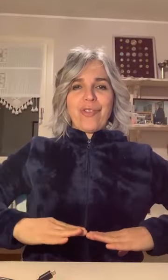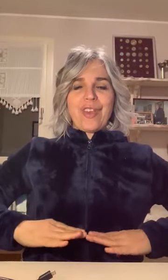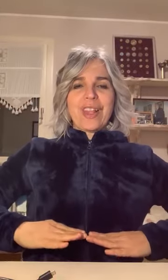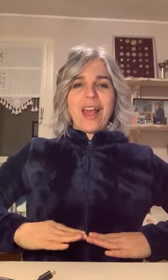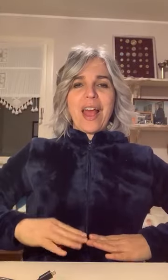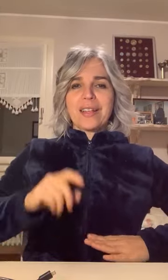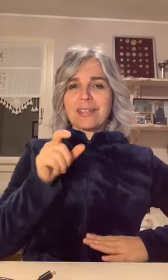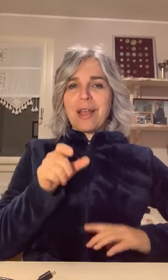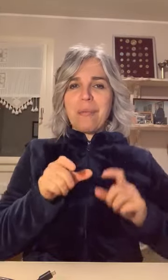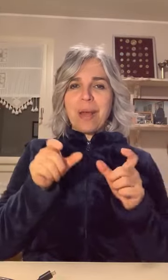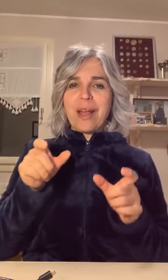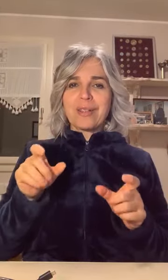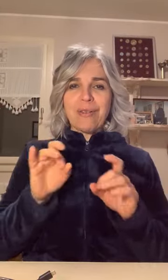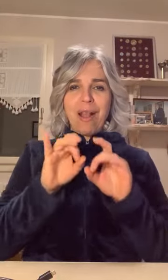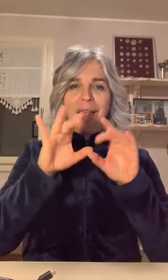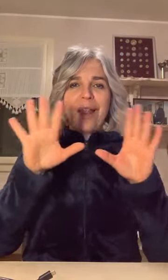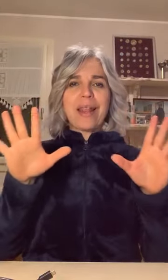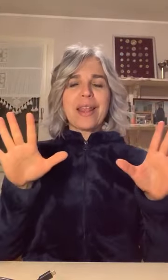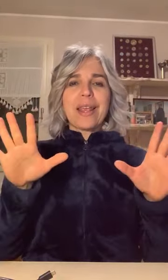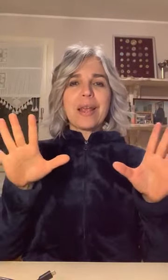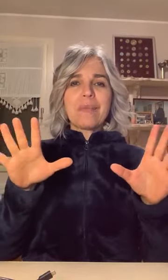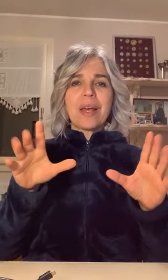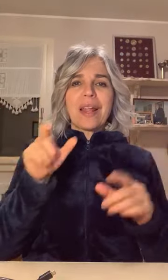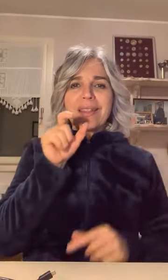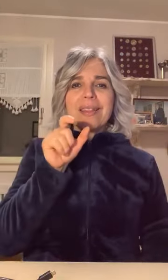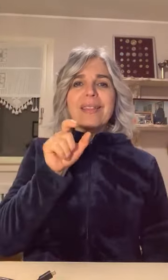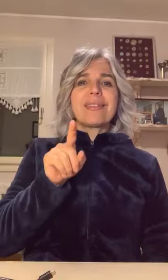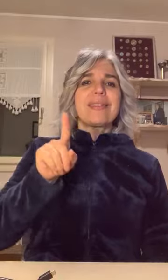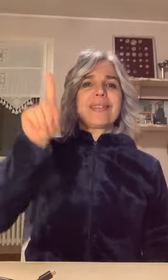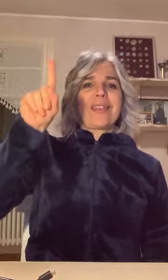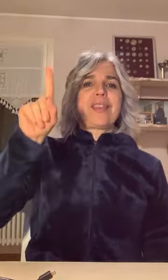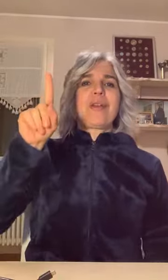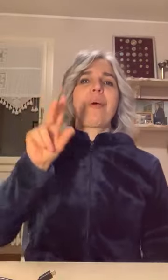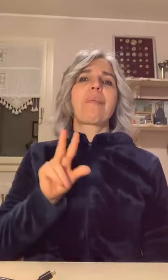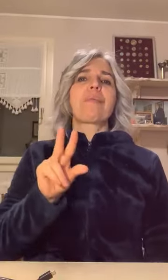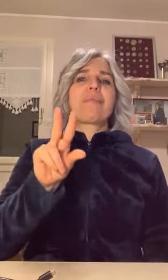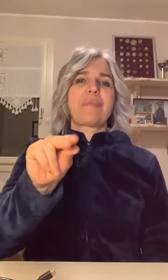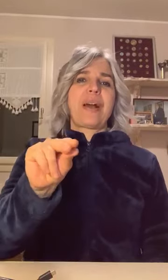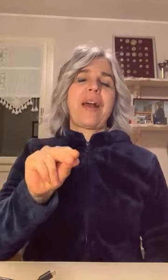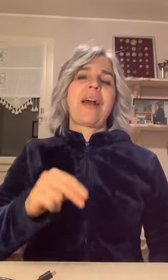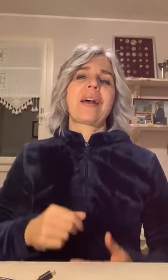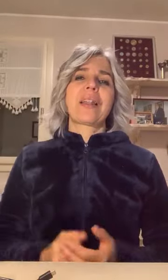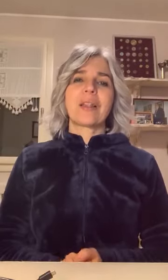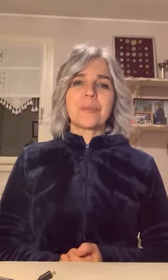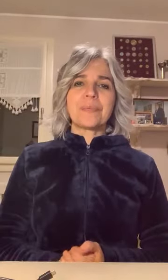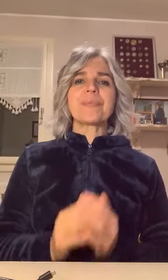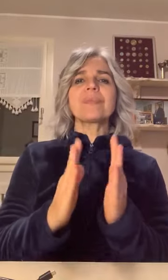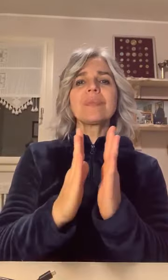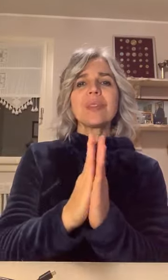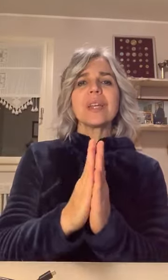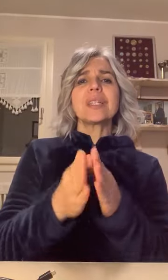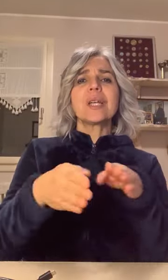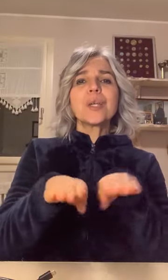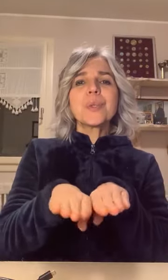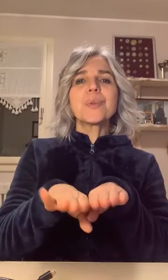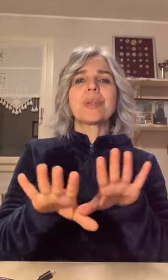malgrado i nostri locali sono chiusi, possiamo, come in questo momento, poter dare un messaggio di conforto attraverso un